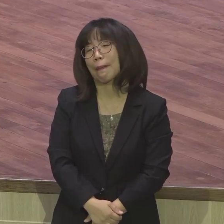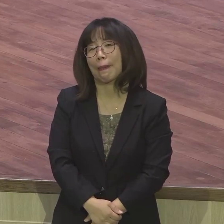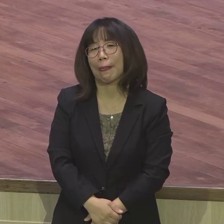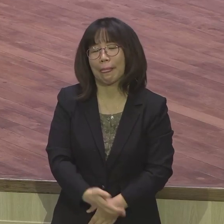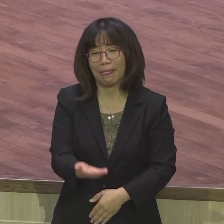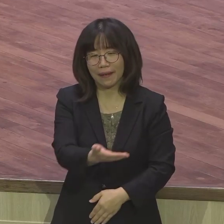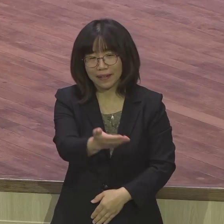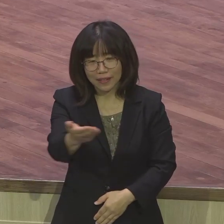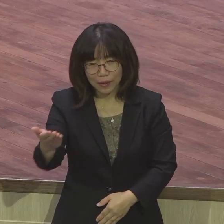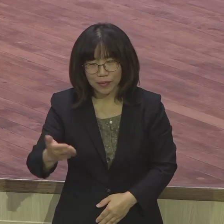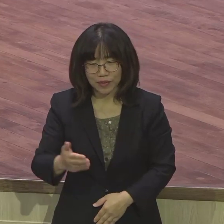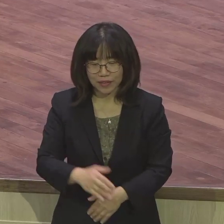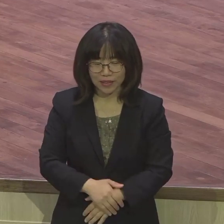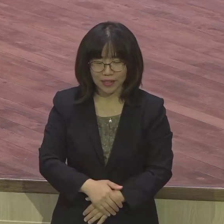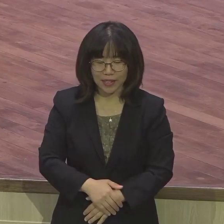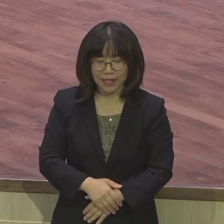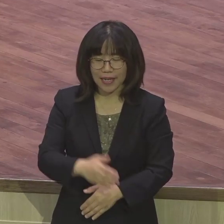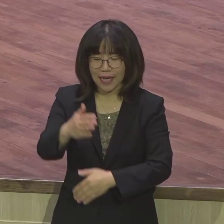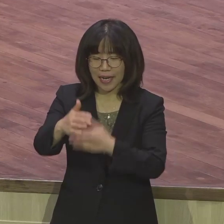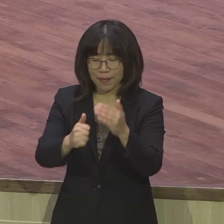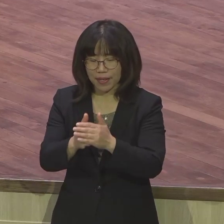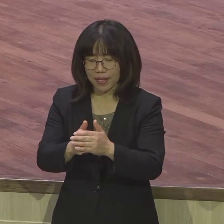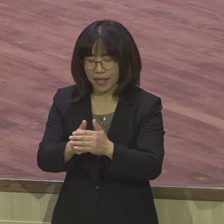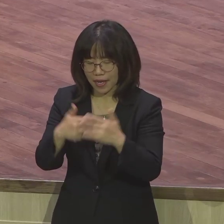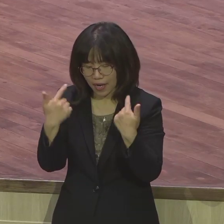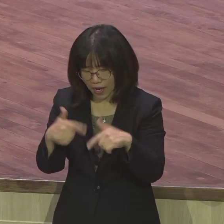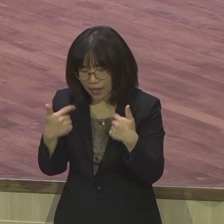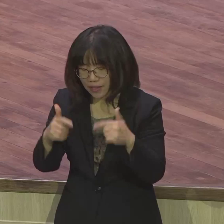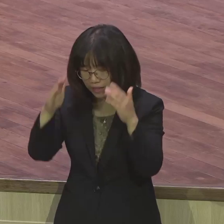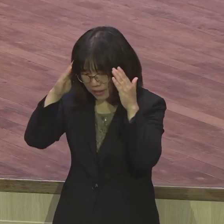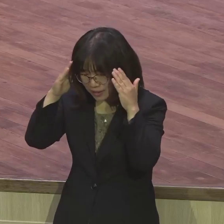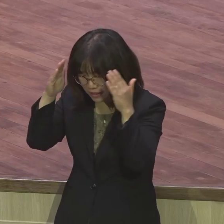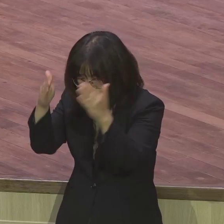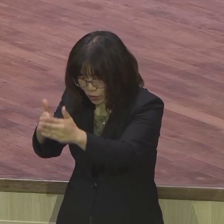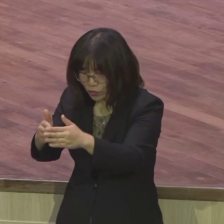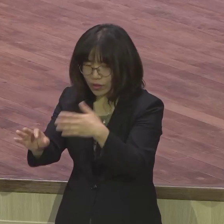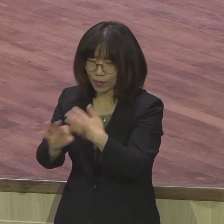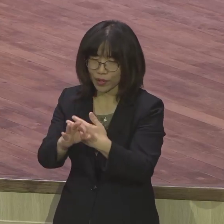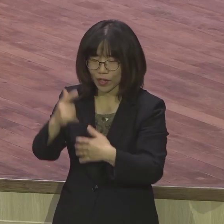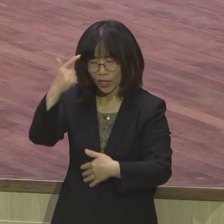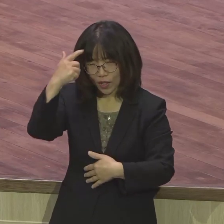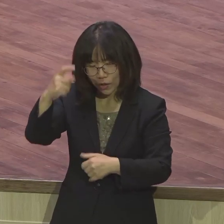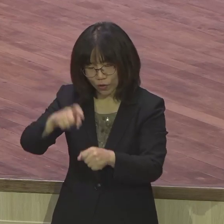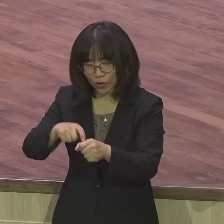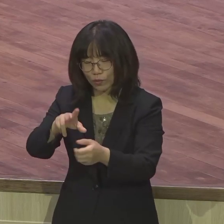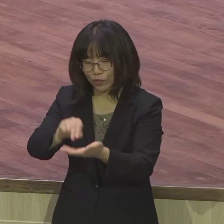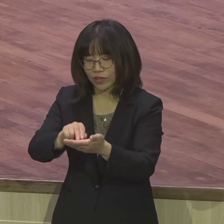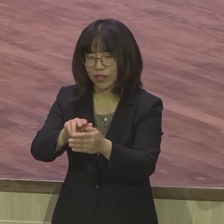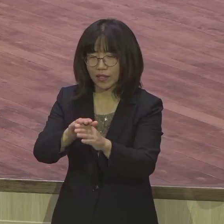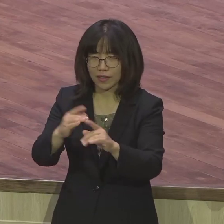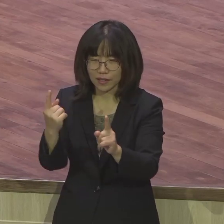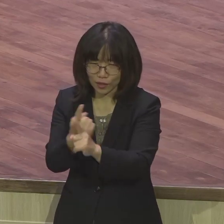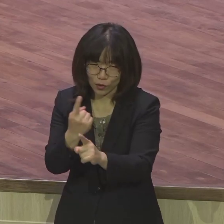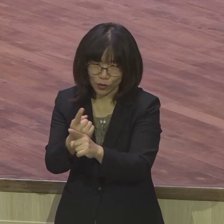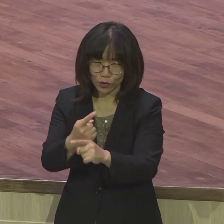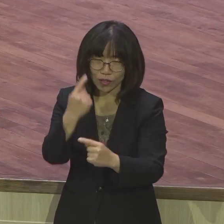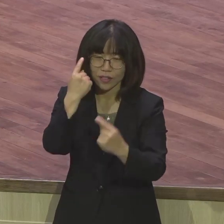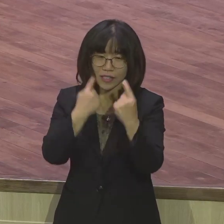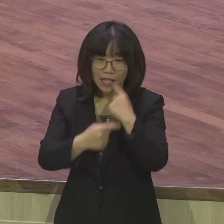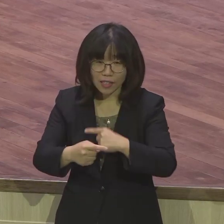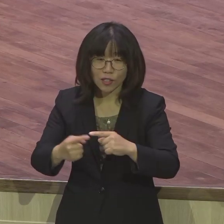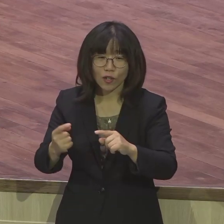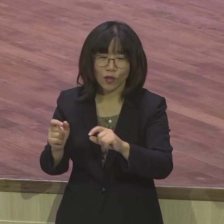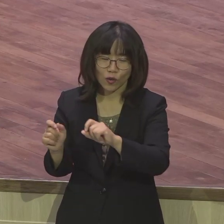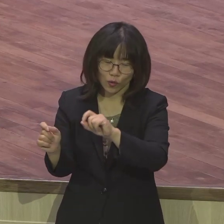그래야 흑암도 꺾이고, 영적 문제도 치유되어지고, 상처도 치유되어지고, 세상을 이길 수